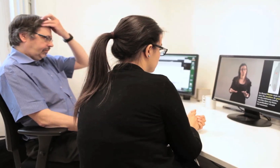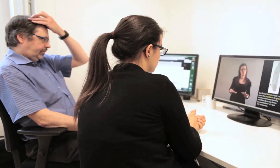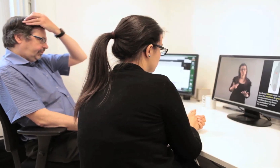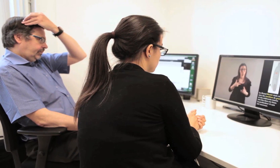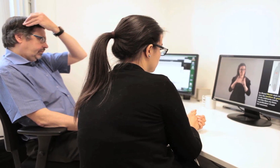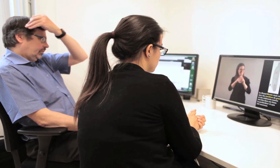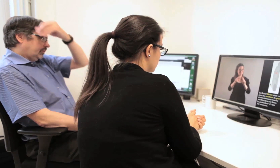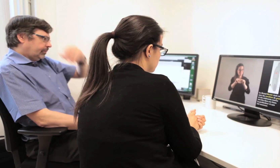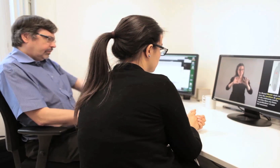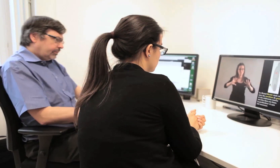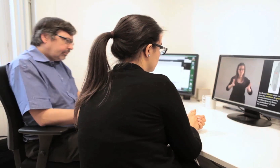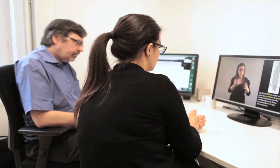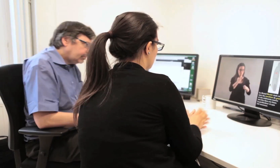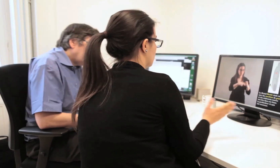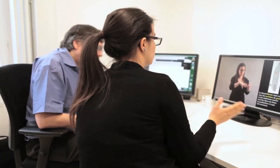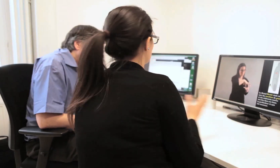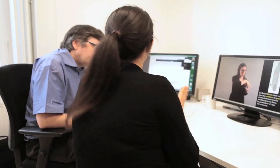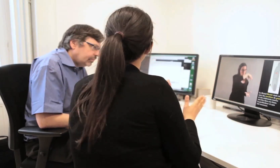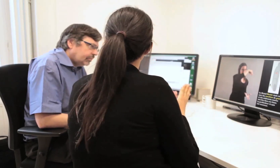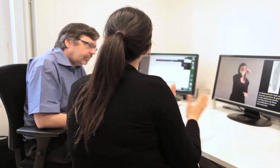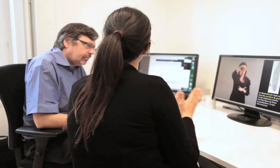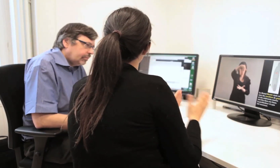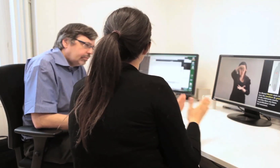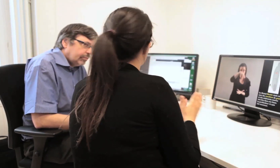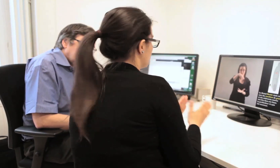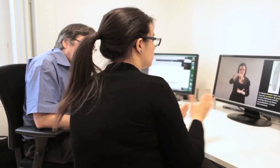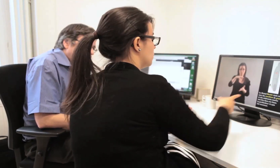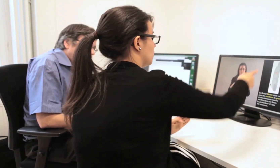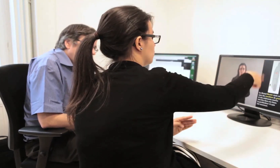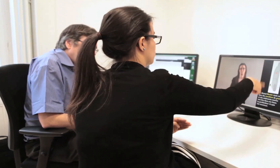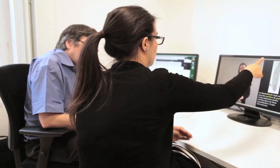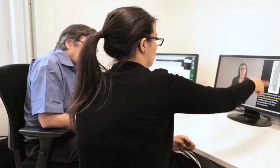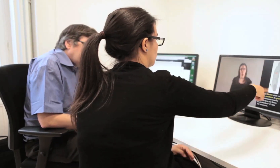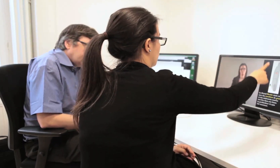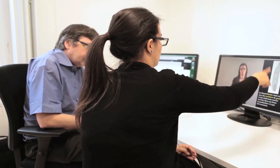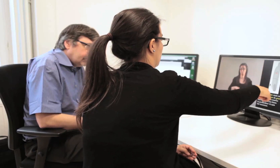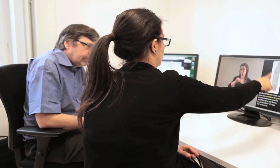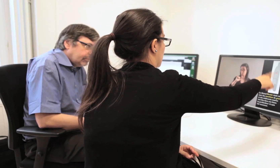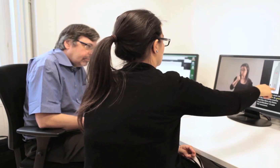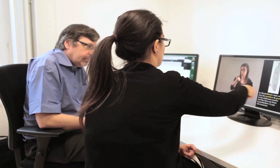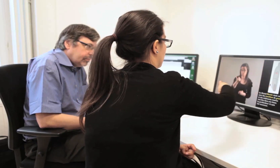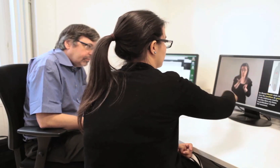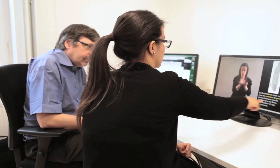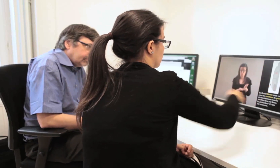Je demander pour rythme, pour les marches, la vitesse, le vidrage, etc.'est normal.